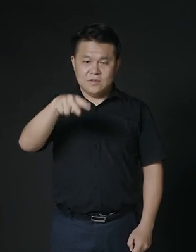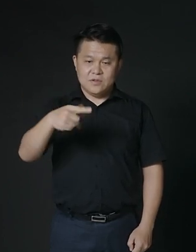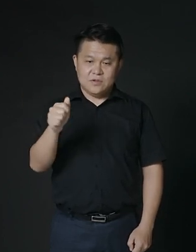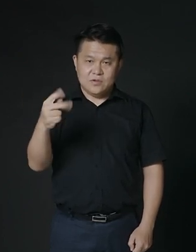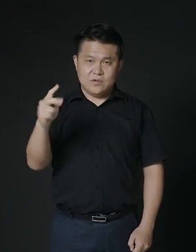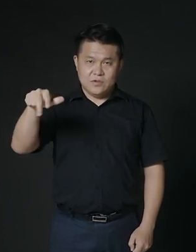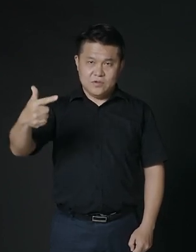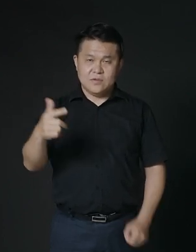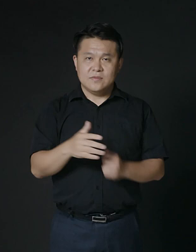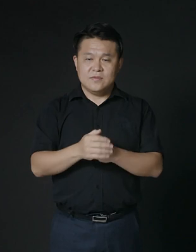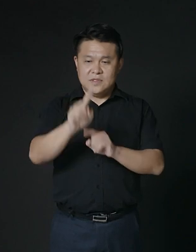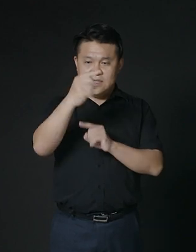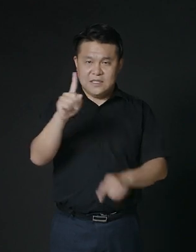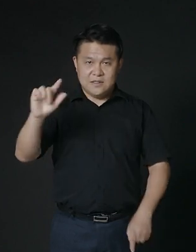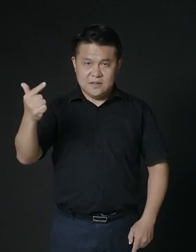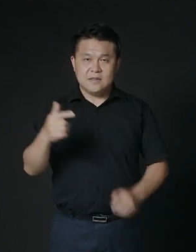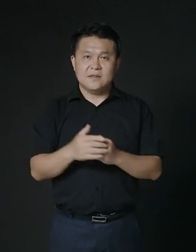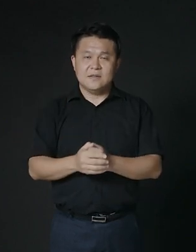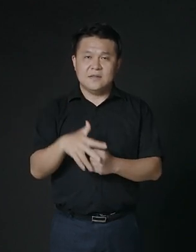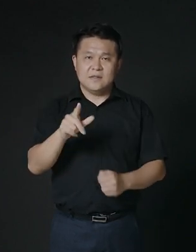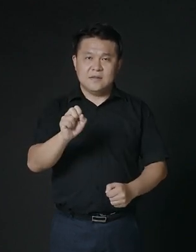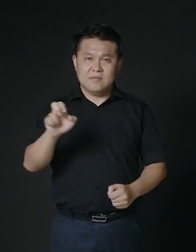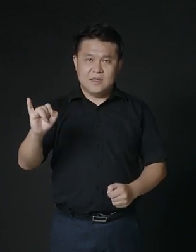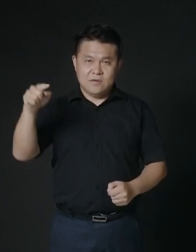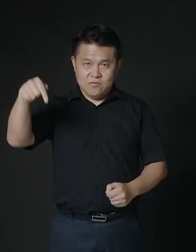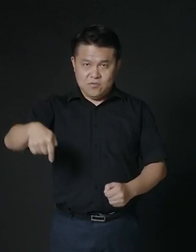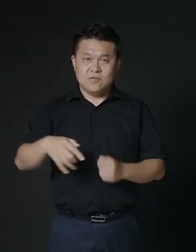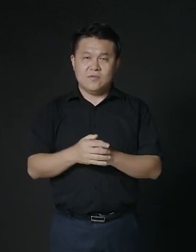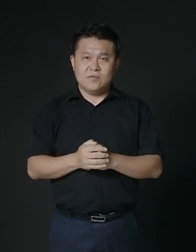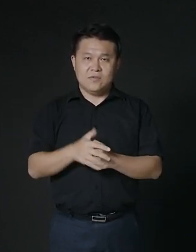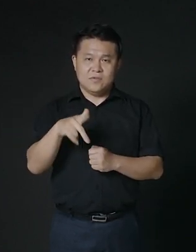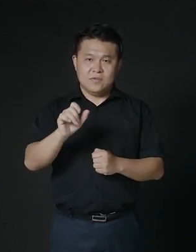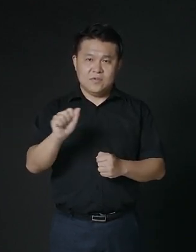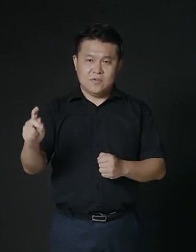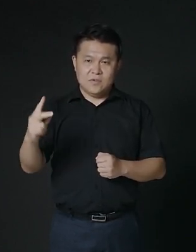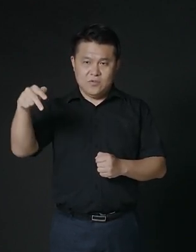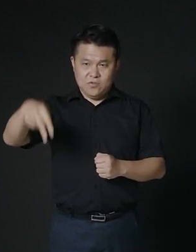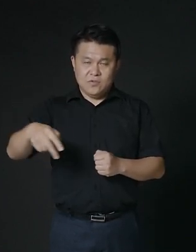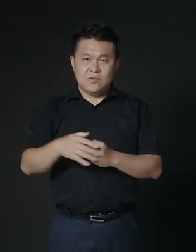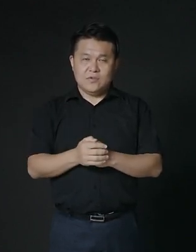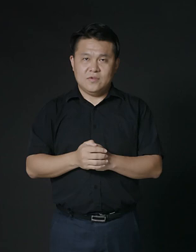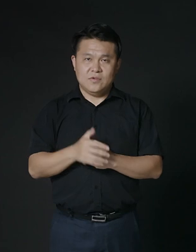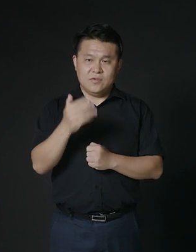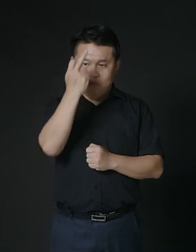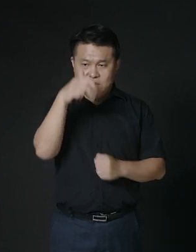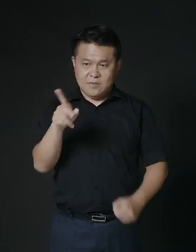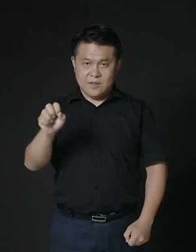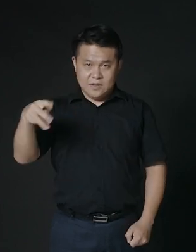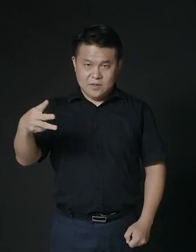효준 이다은 정민우 정 혐 규 최병철